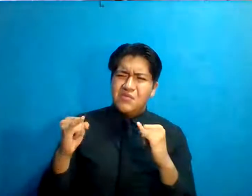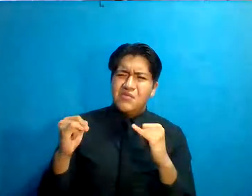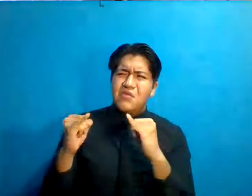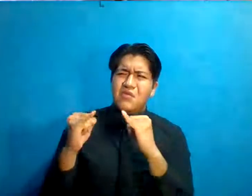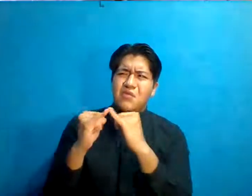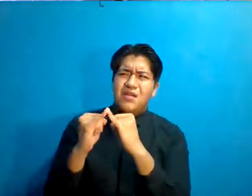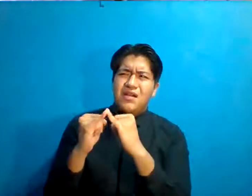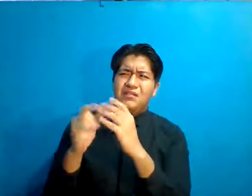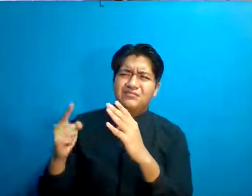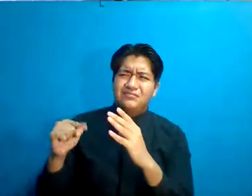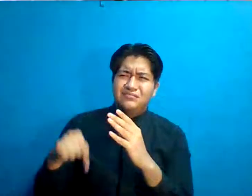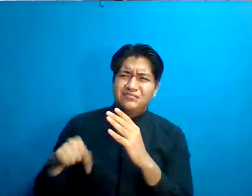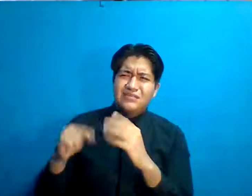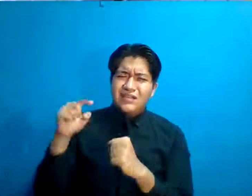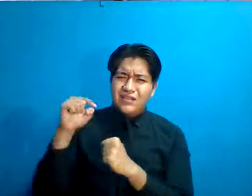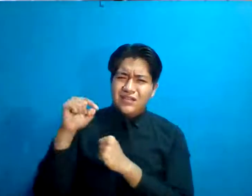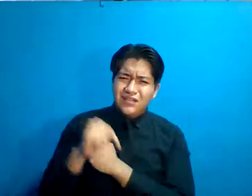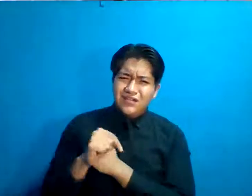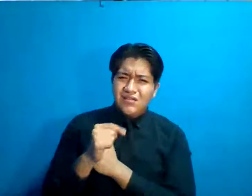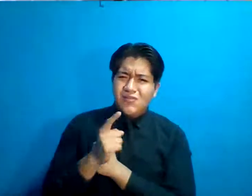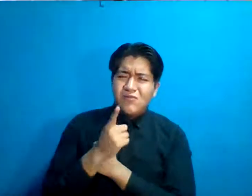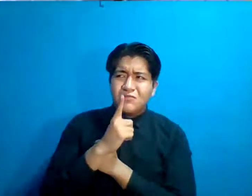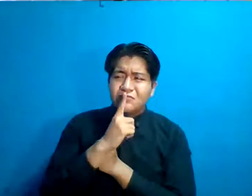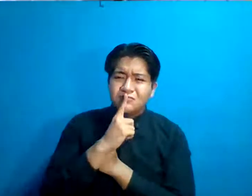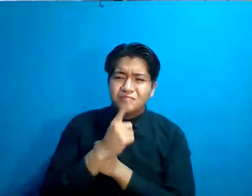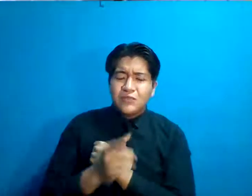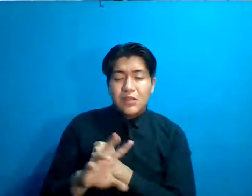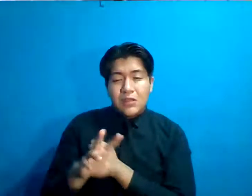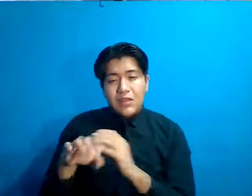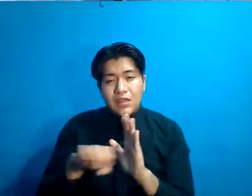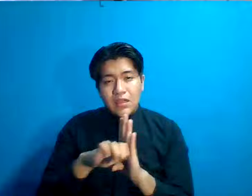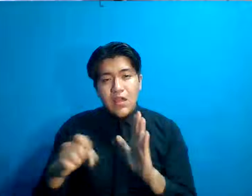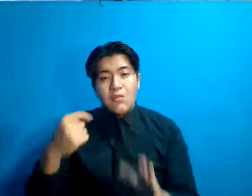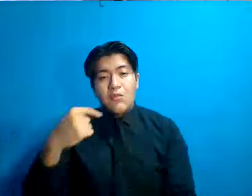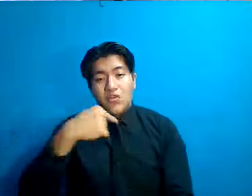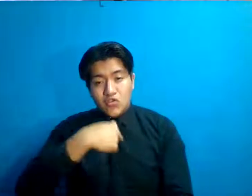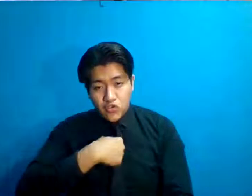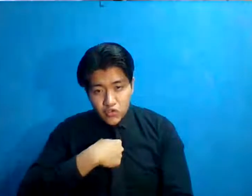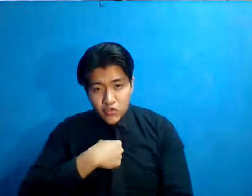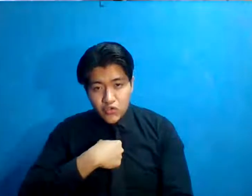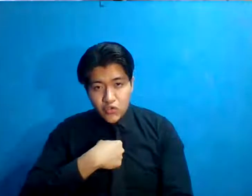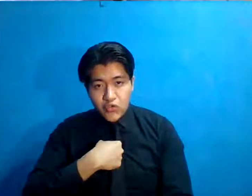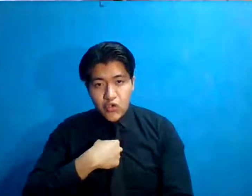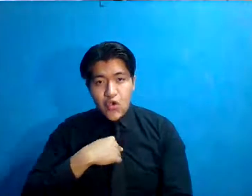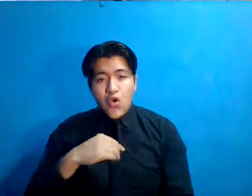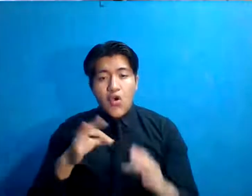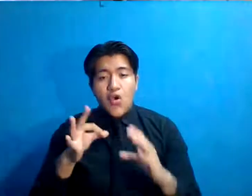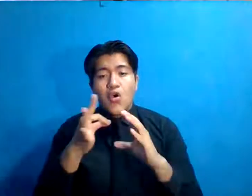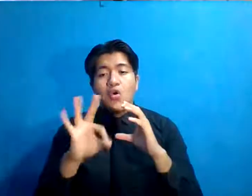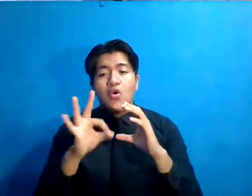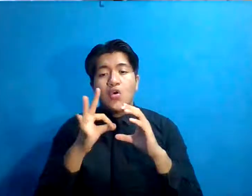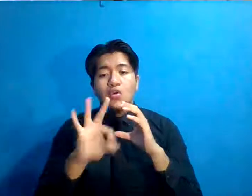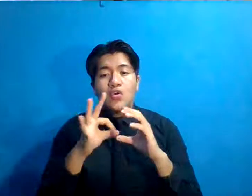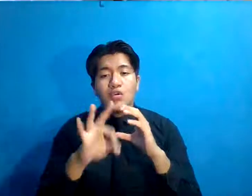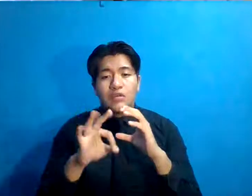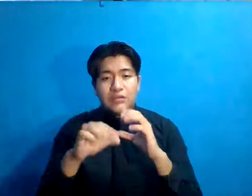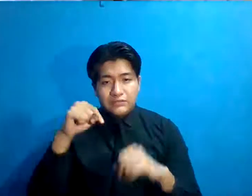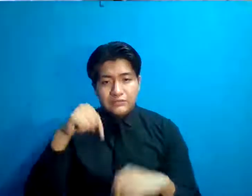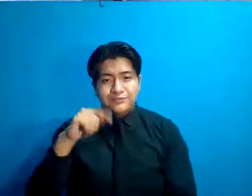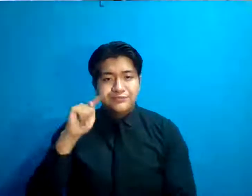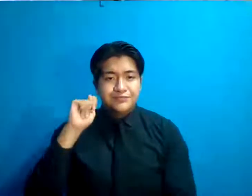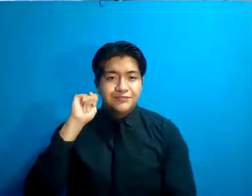eh, pues tu servidor pertenece al Colegio de Traductores, Intérpretes y Peritos del Estado de